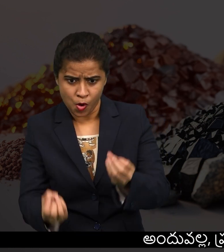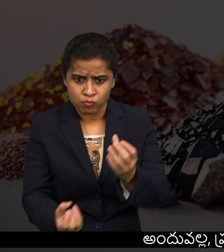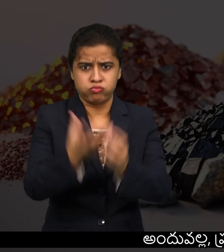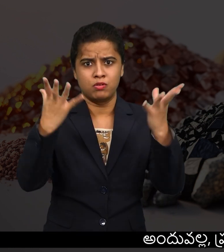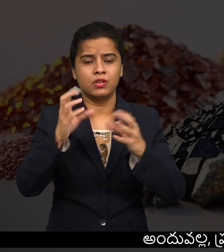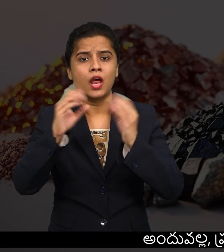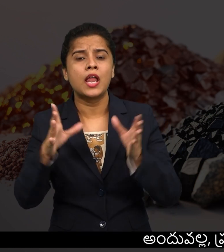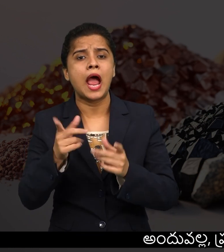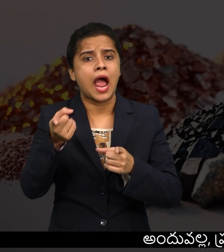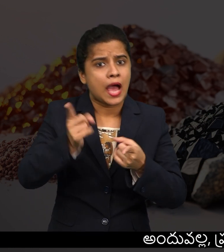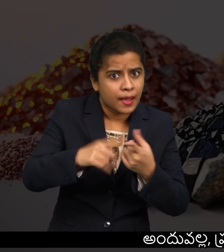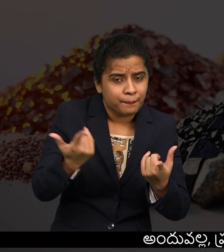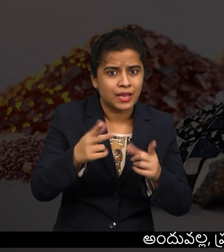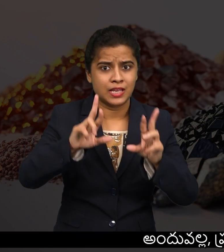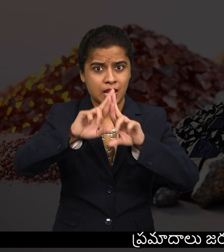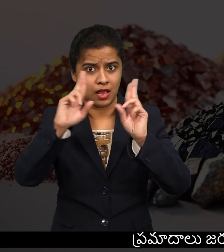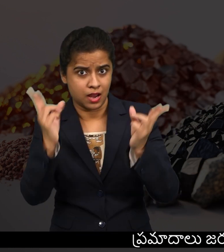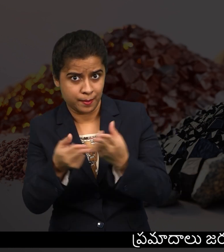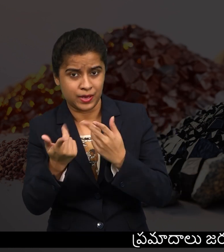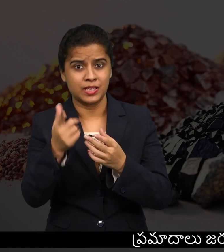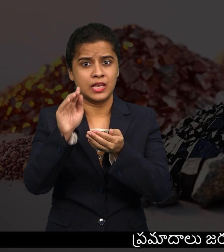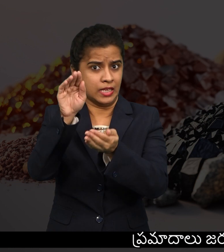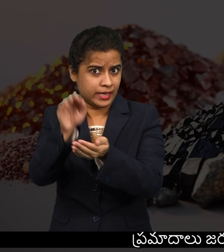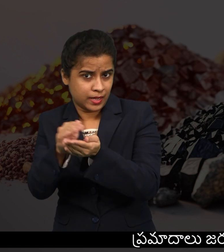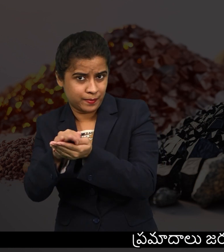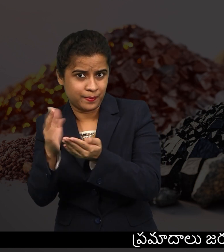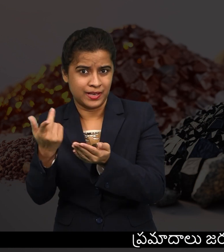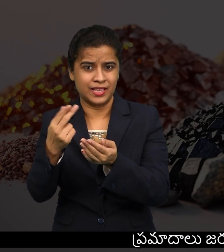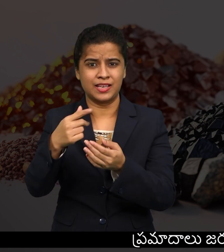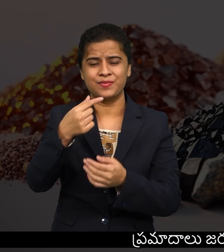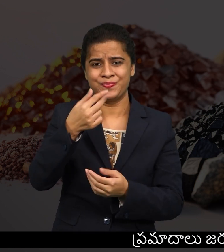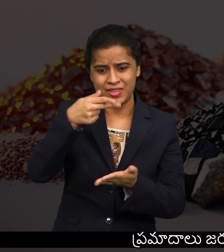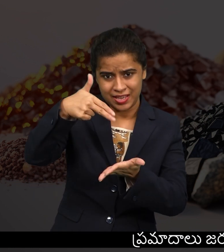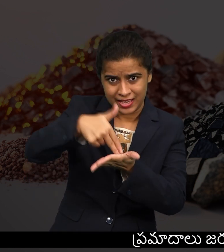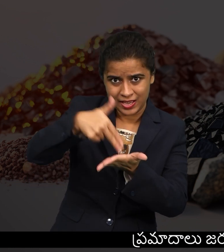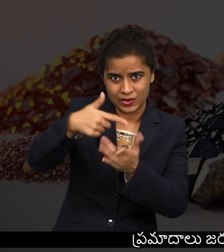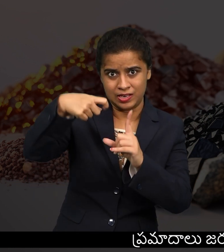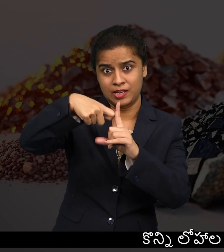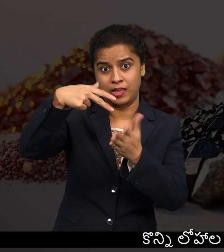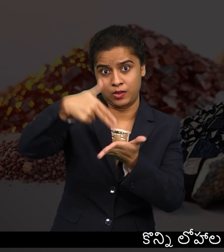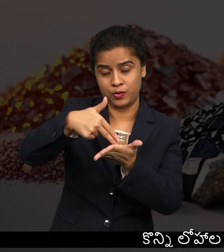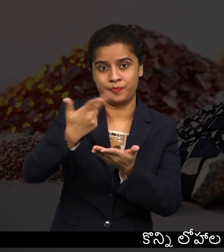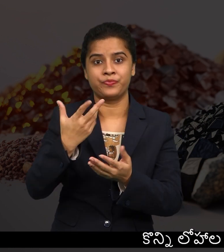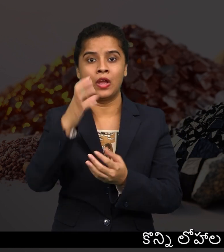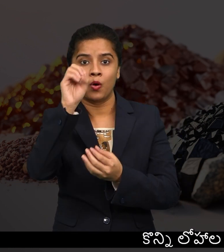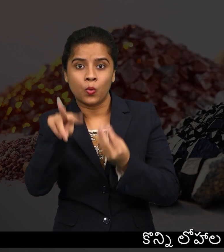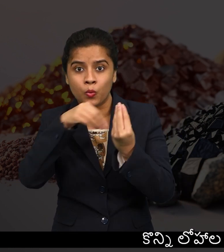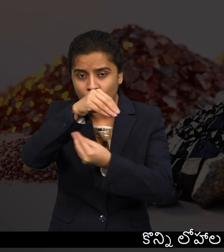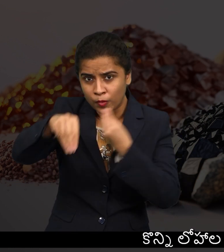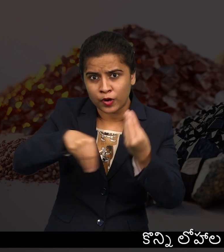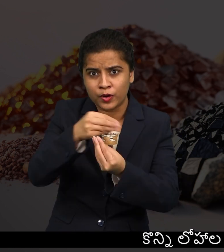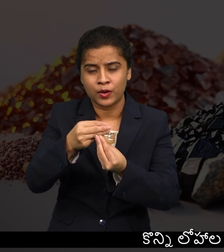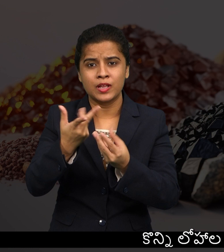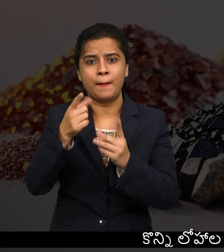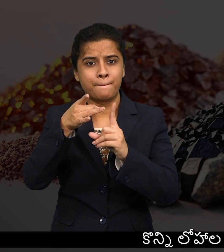అందువల్ల ప్రయోగశాలల్లో లేదా మరెక్కడా ప్రమాదాలు జరగకుండా కిరోసిన్లు ఉంచుతారు. కొన్ని లోహాల ఆక్సైడ్లు